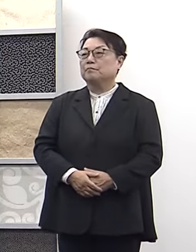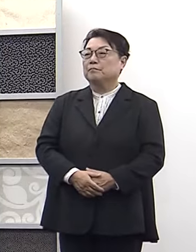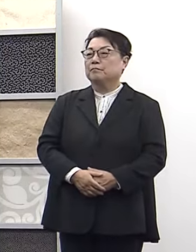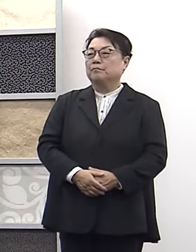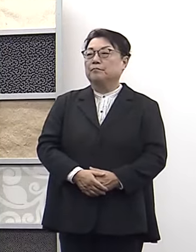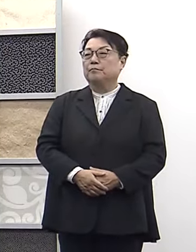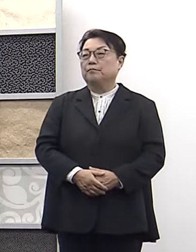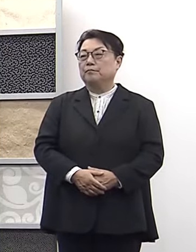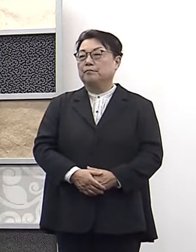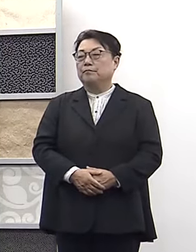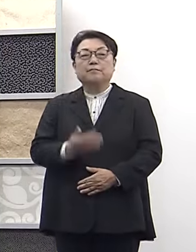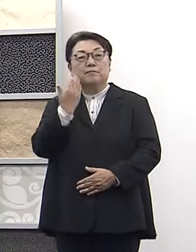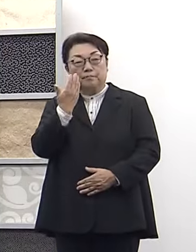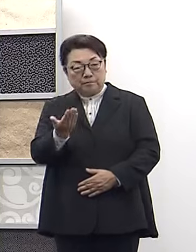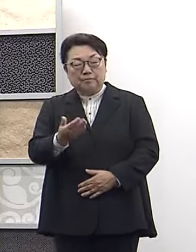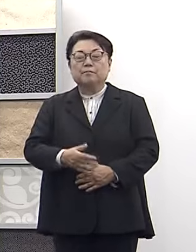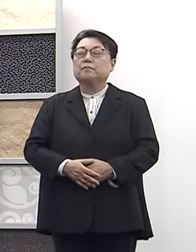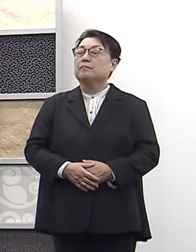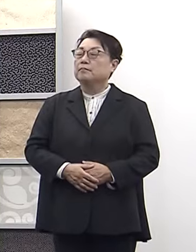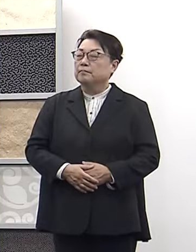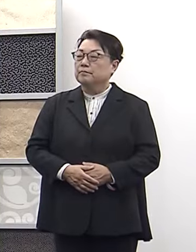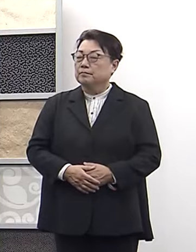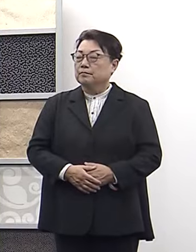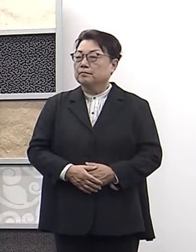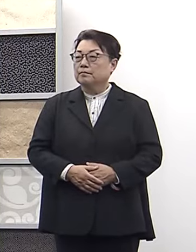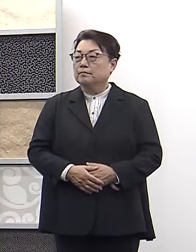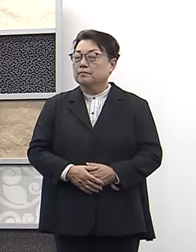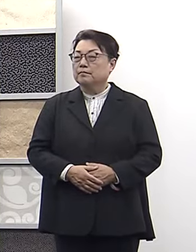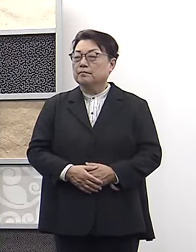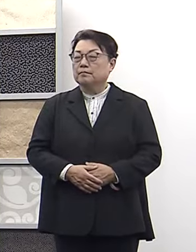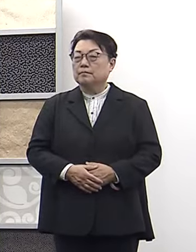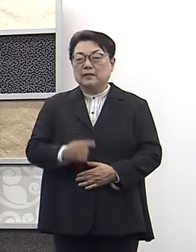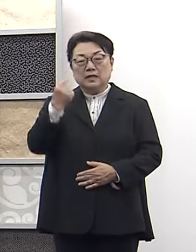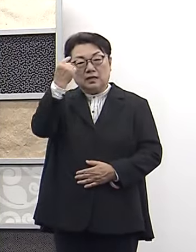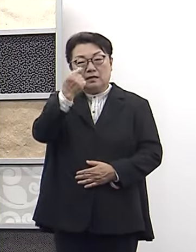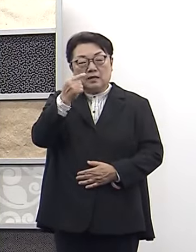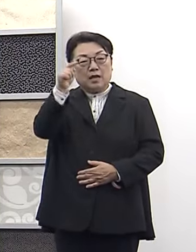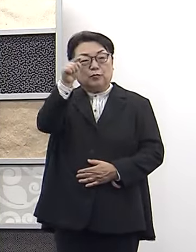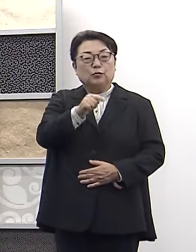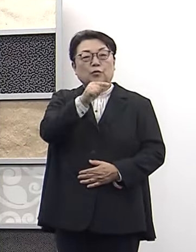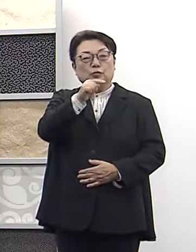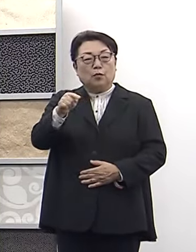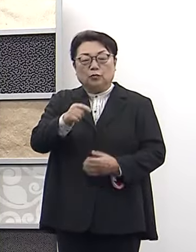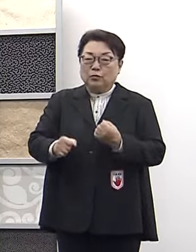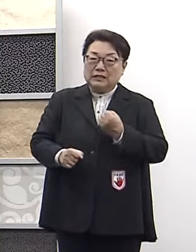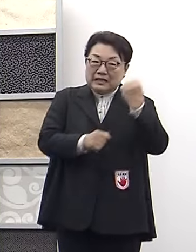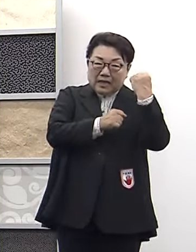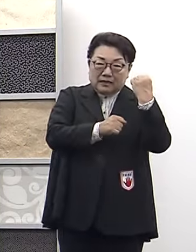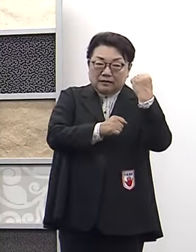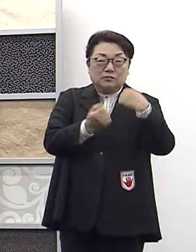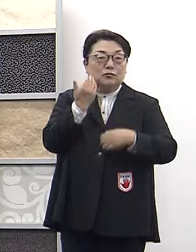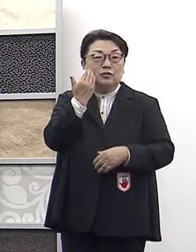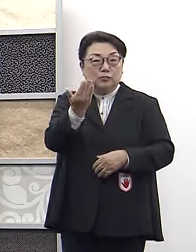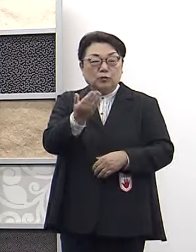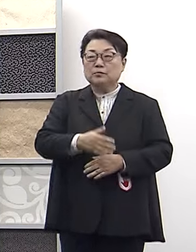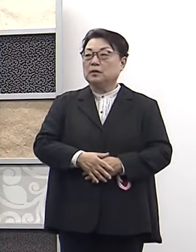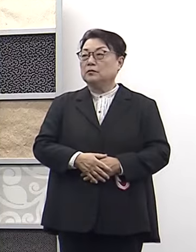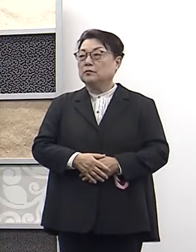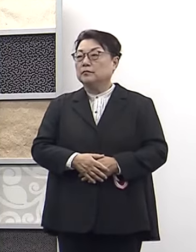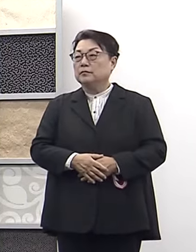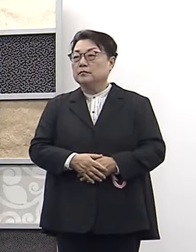さん。 読売新聞の米尾と申します。インバウンドの広域避難の関係で伺いたいと思います。資料